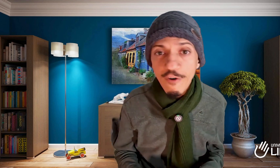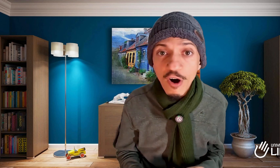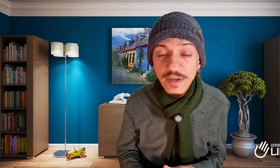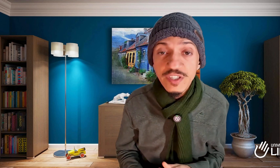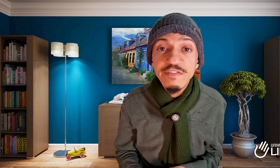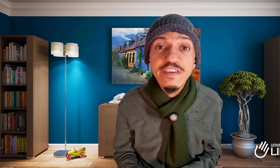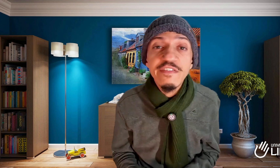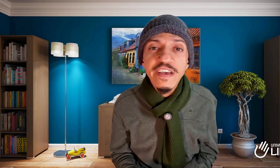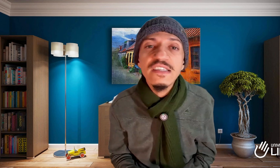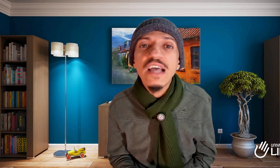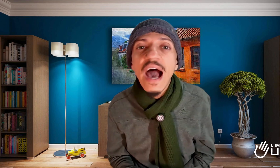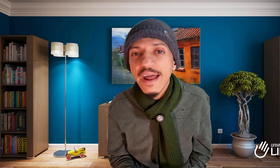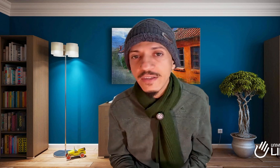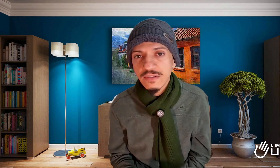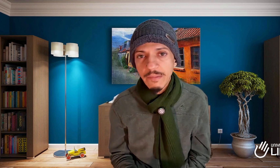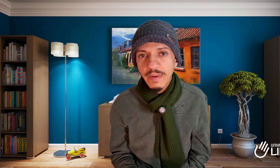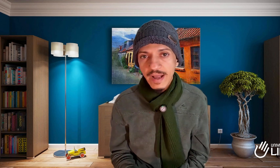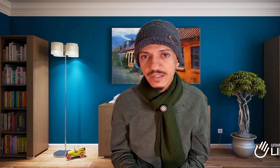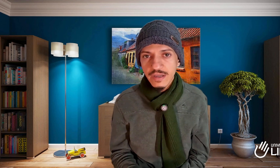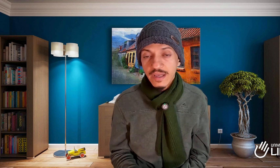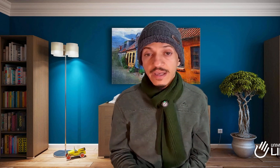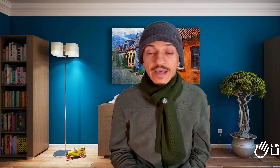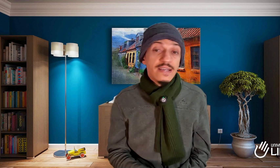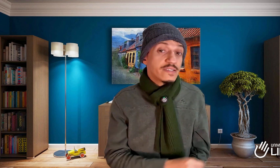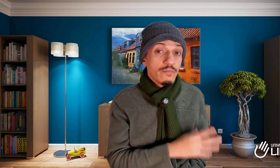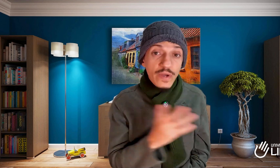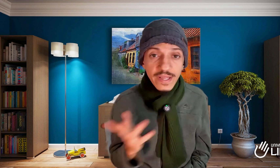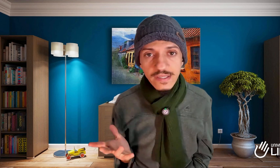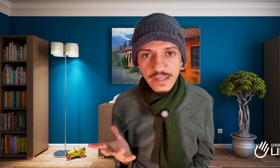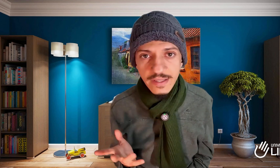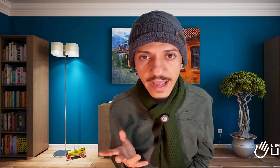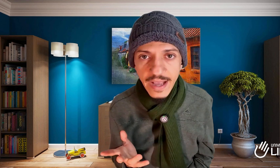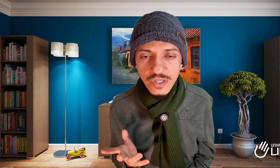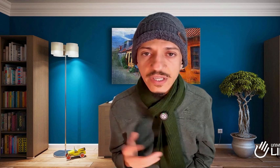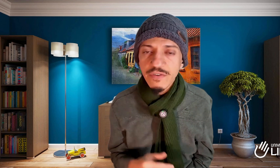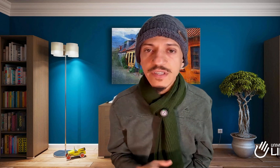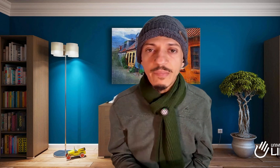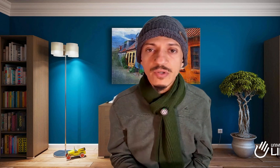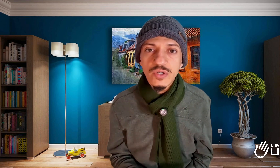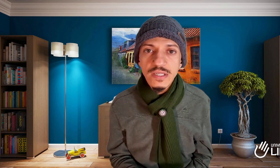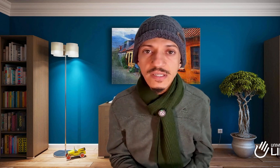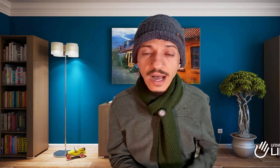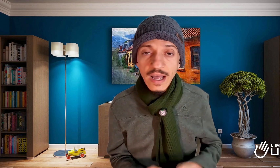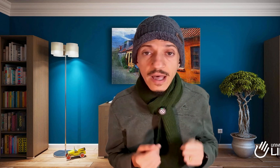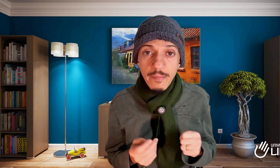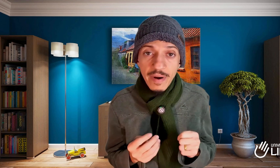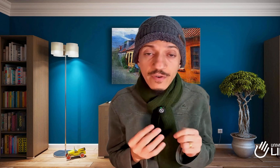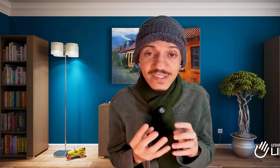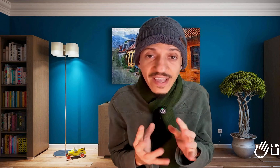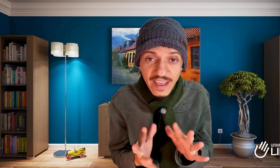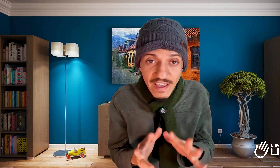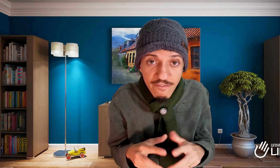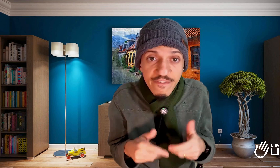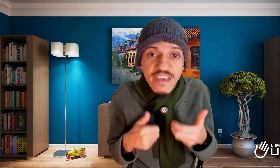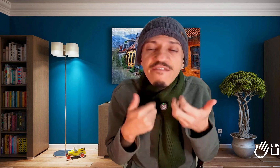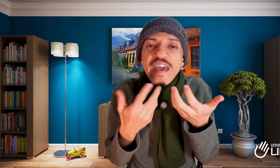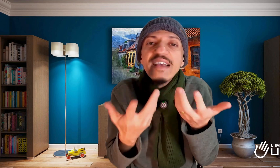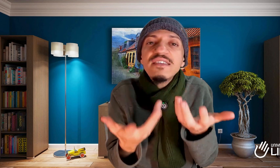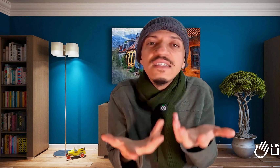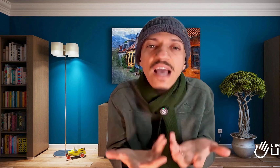de vivenciar isso na prática? Existem muitas estratégias que você pode utilizar para você vivenciar